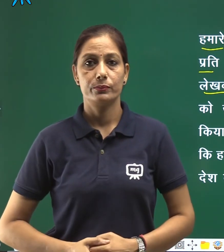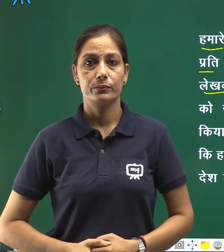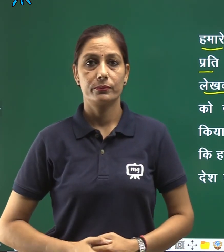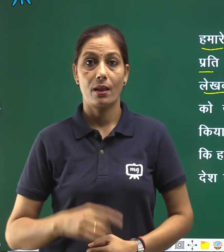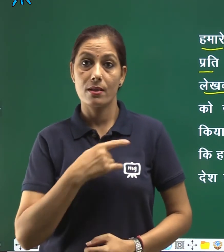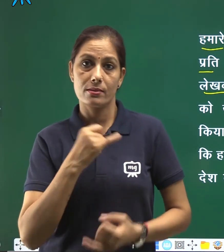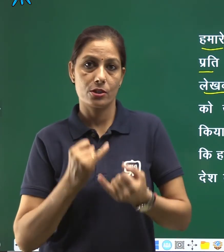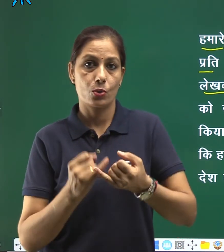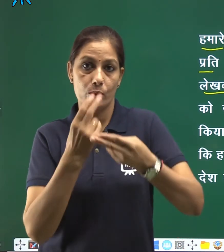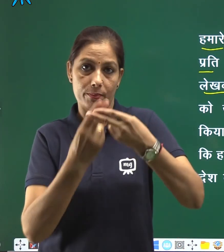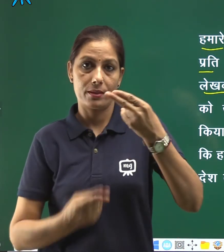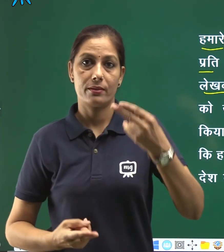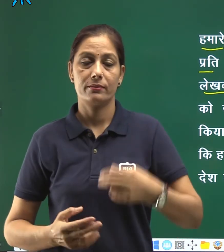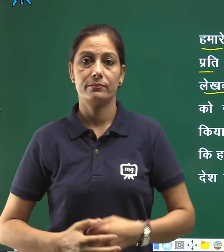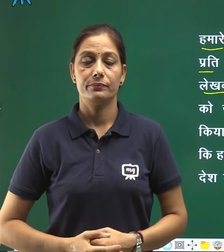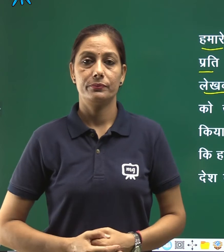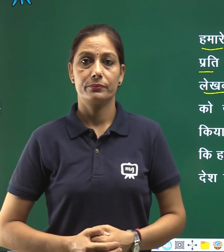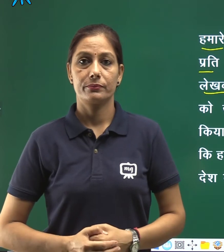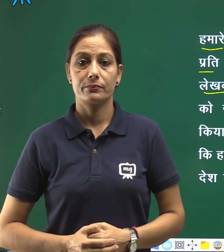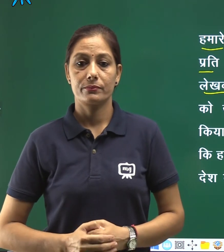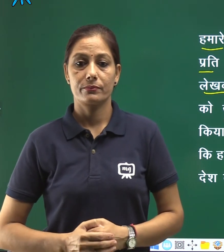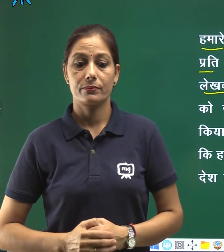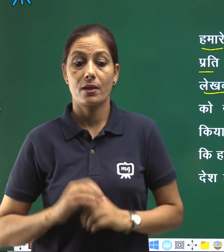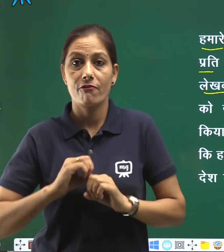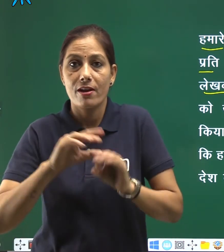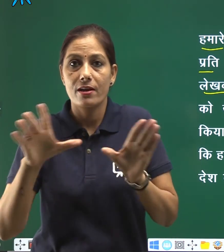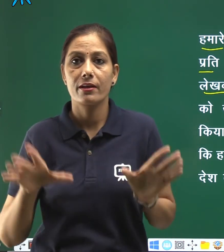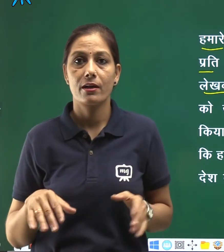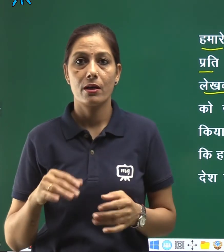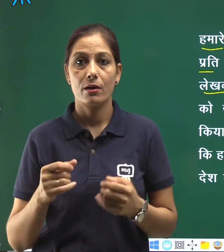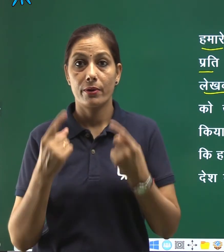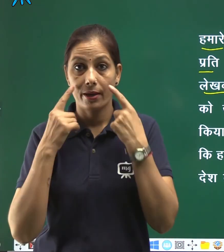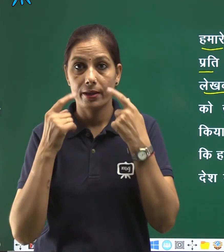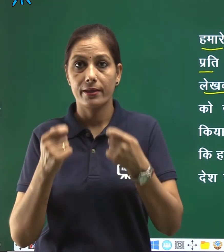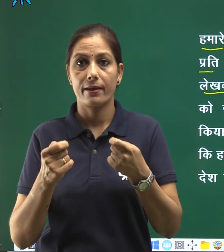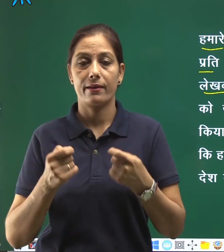इस कहानी में जागृत करने का प्रयास किया है